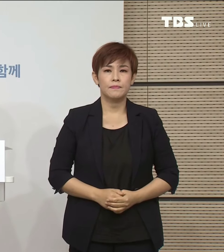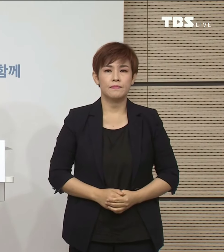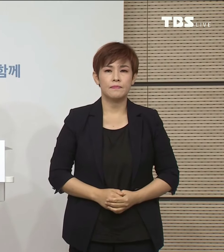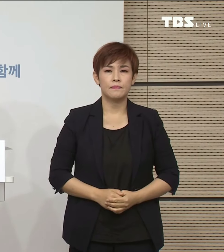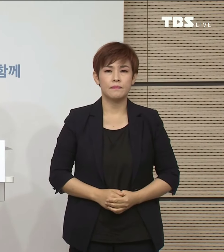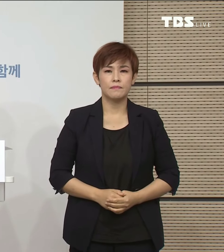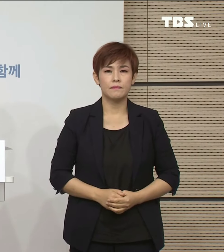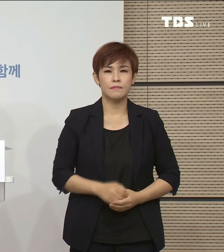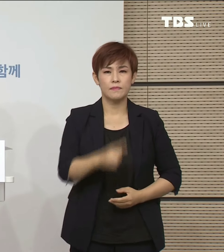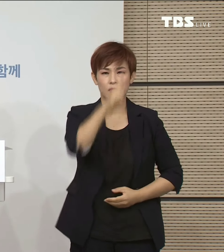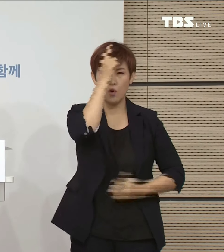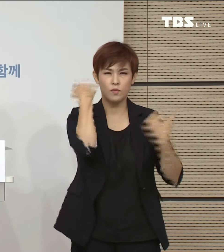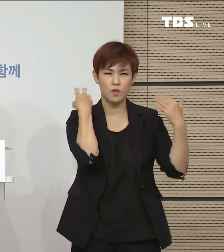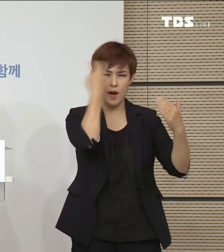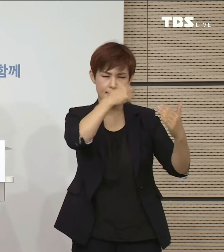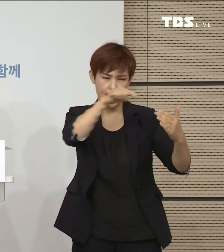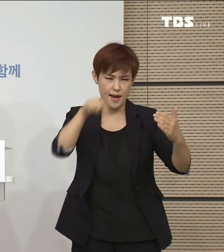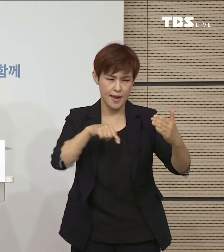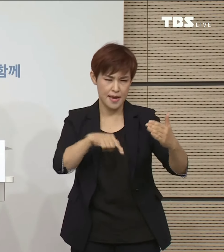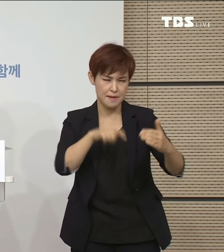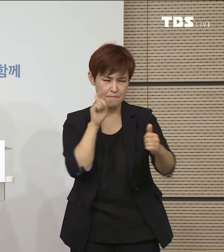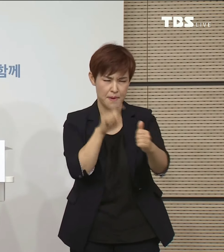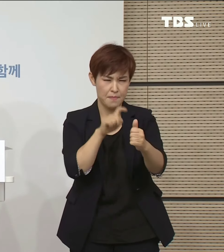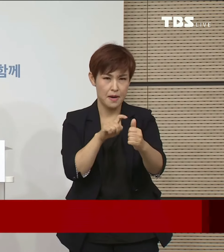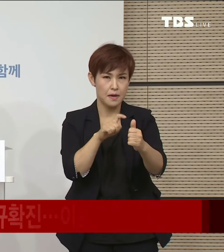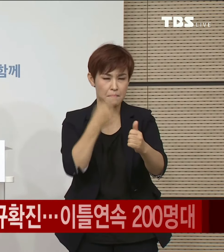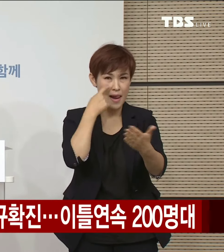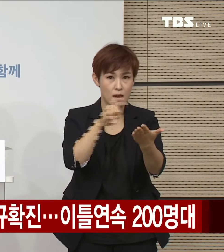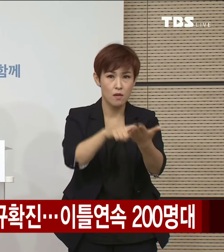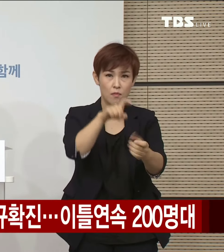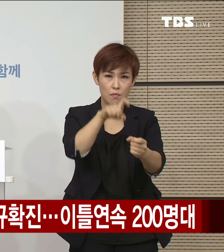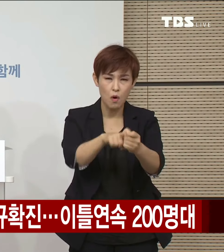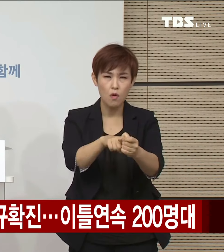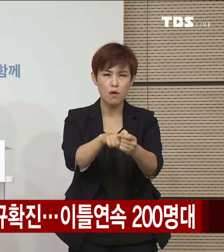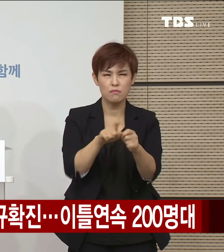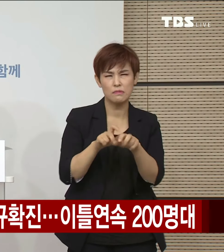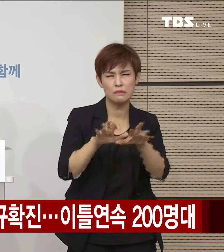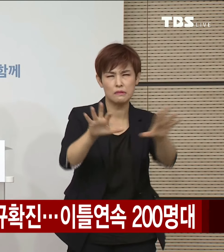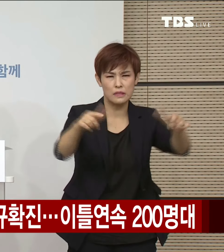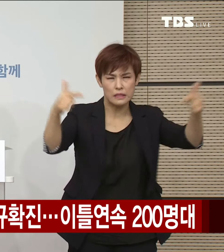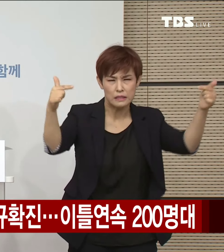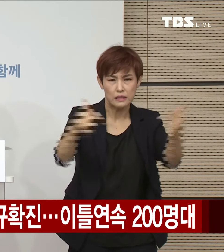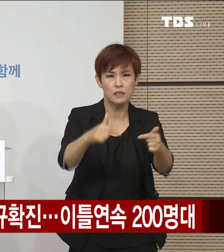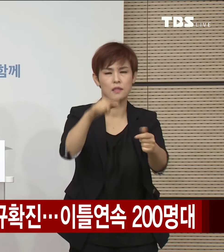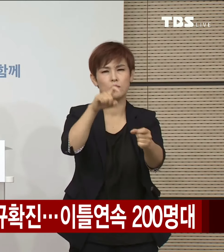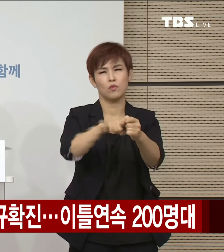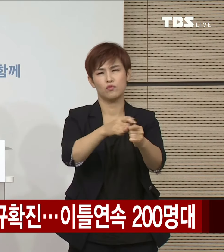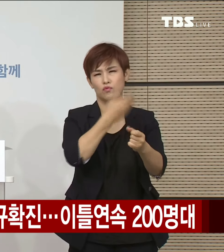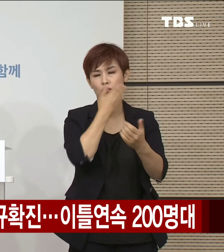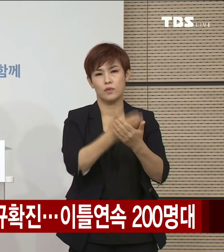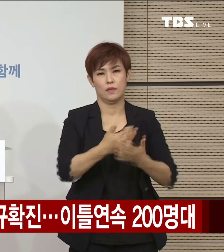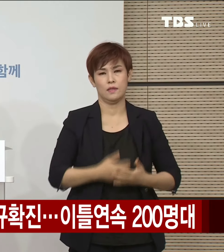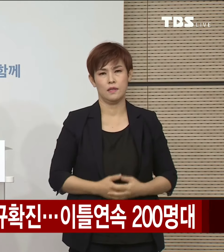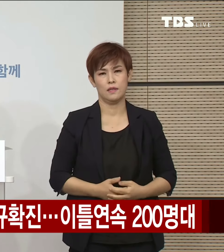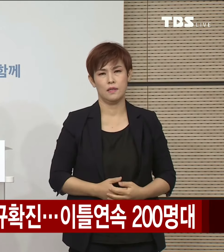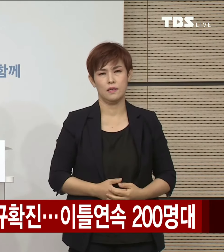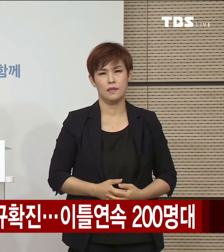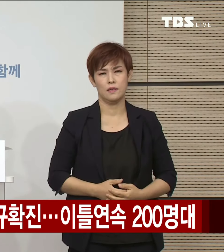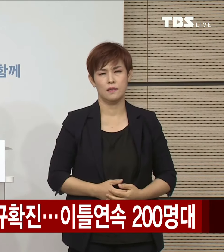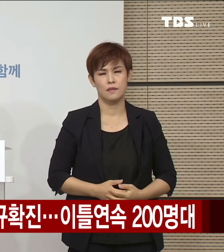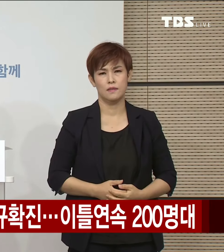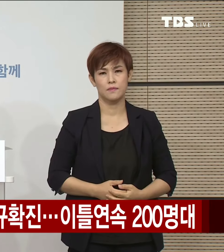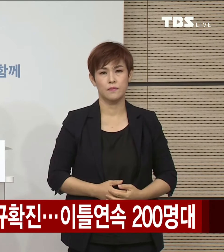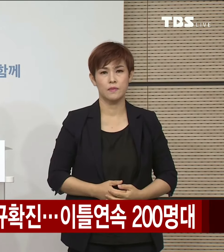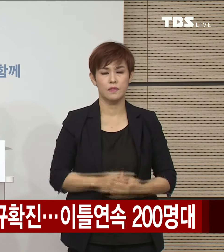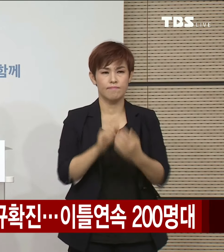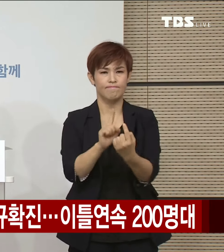방역망의 통제력을 회복하기 위해서는 전파의 속도와 규모를 줄이는 노력이 필요하고 이는 현재로서는